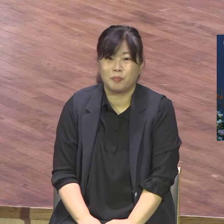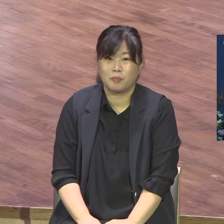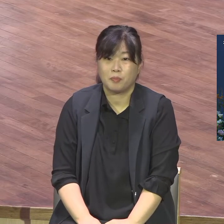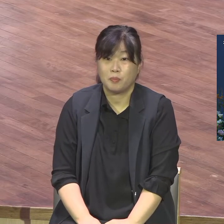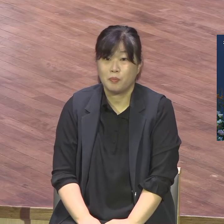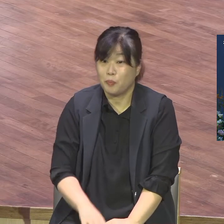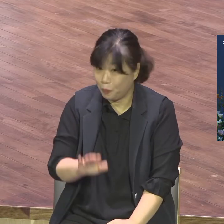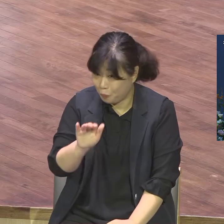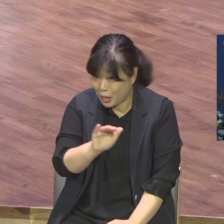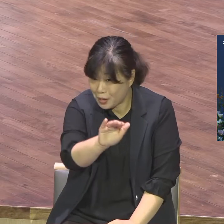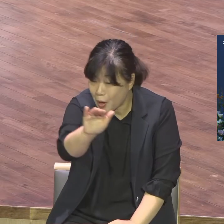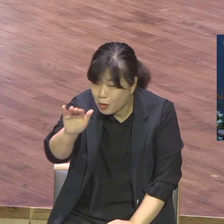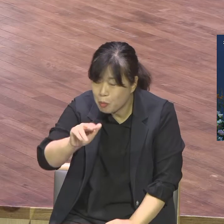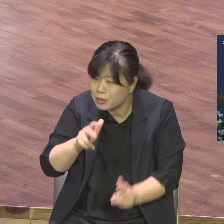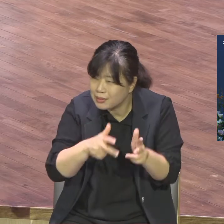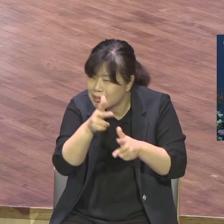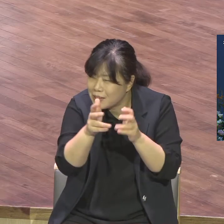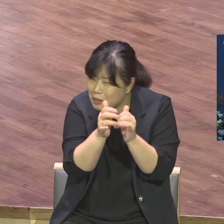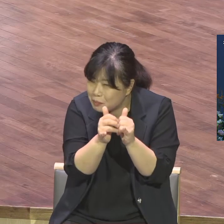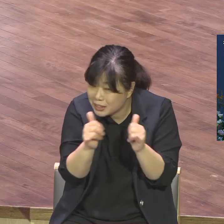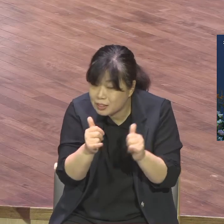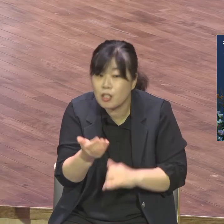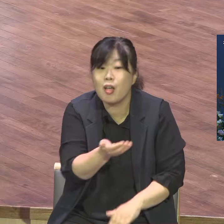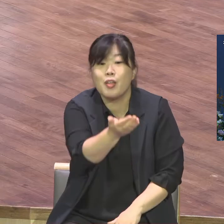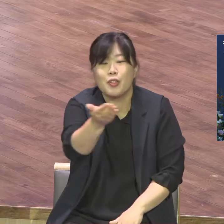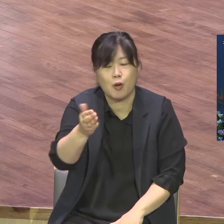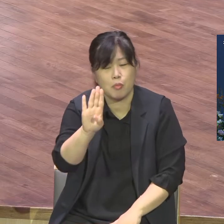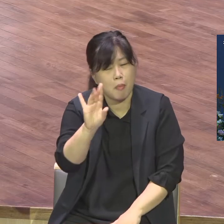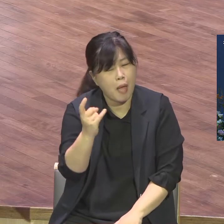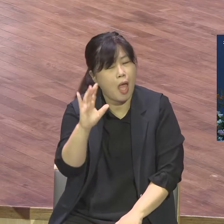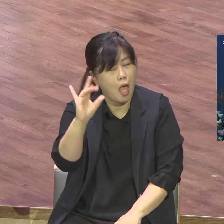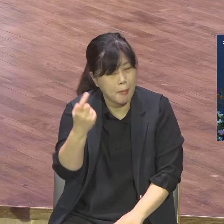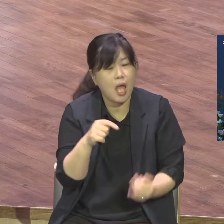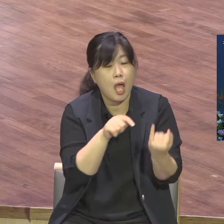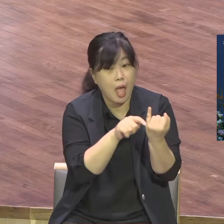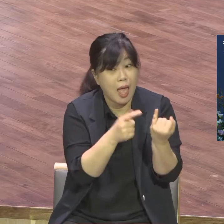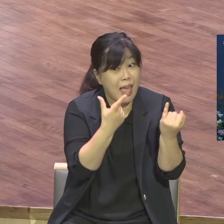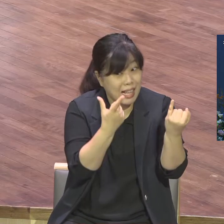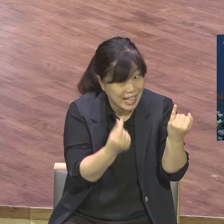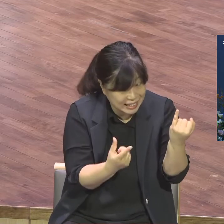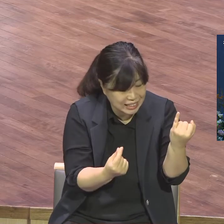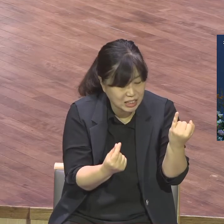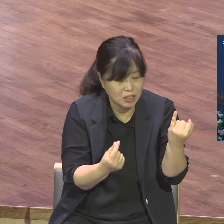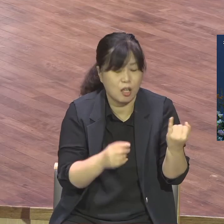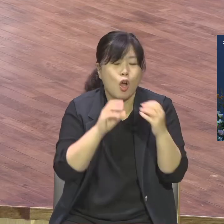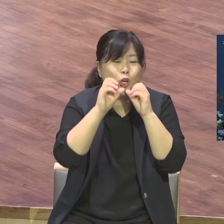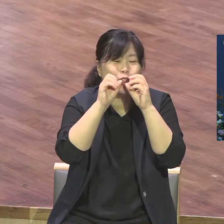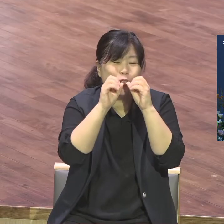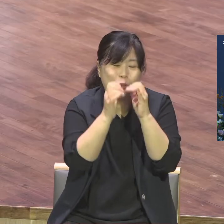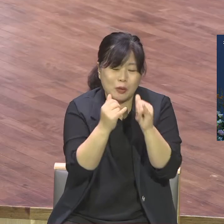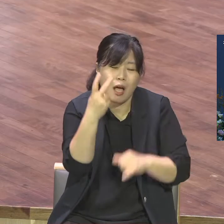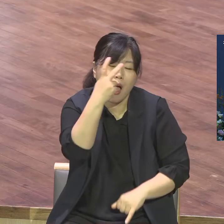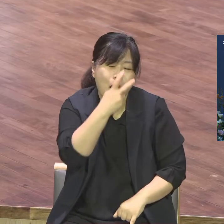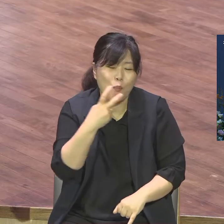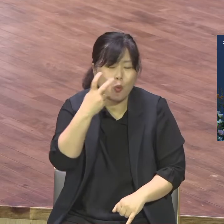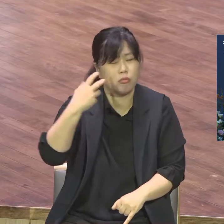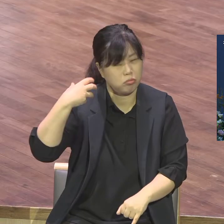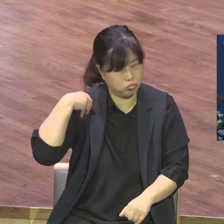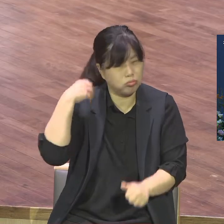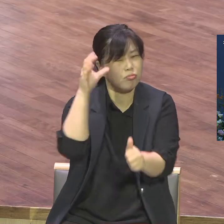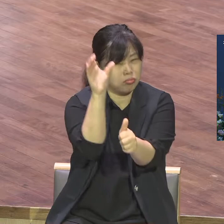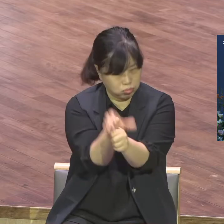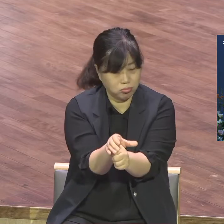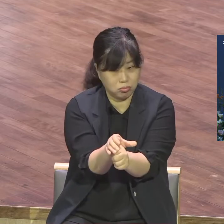모든 우리 예웅의 산업인들은 베베처럼 전도자, 보호자 역할을 그렇게 감당할 수 있을